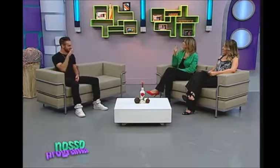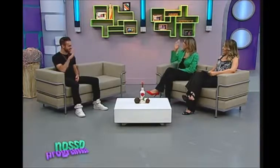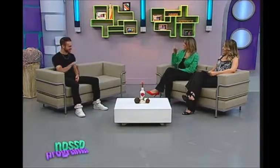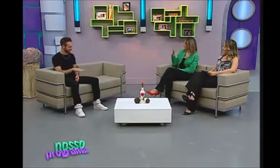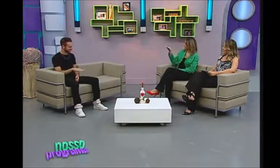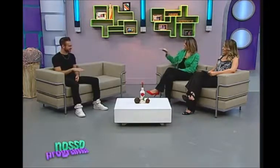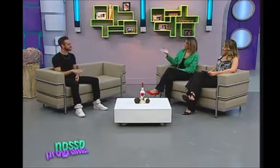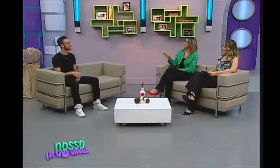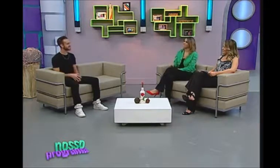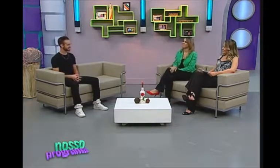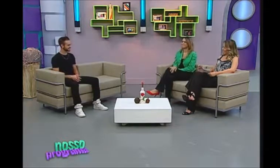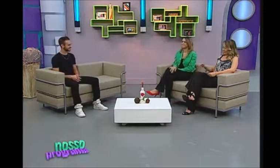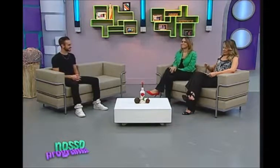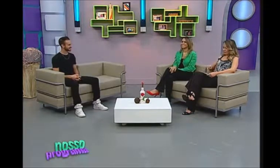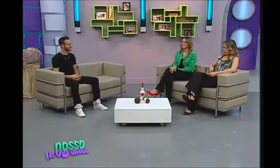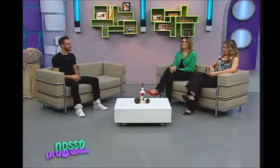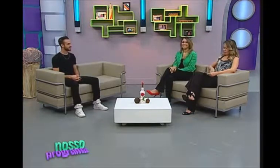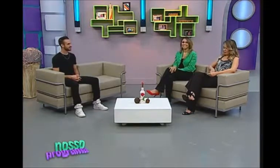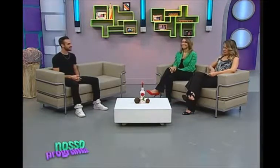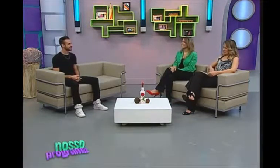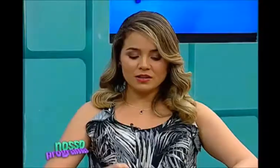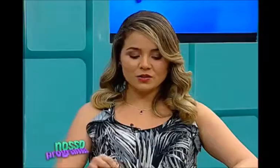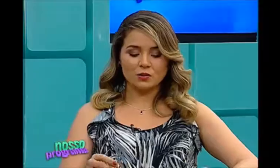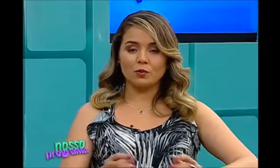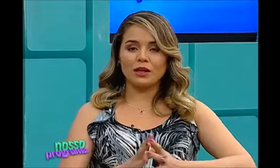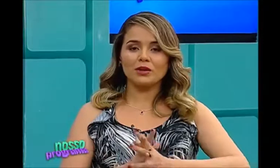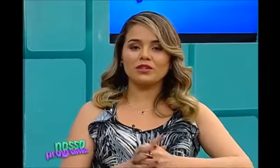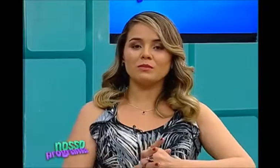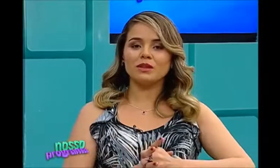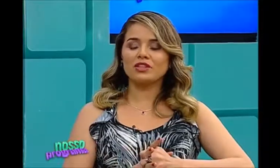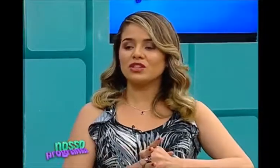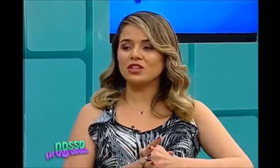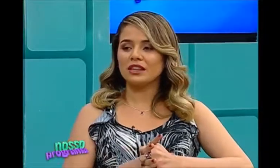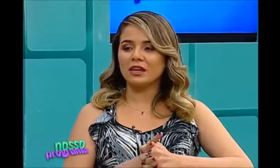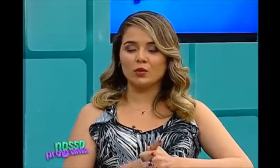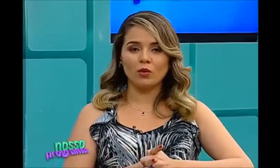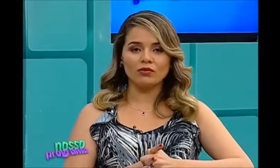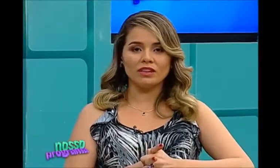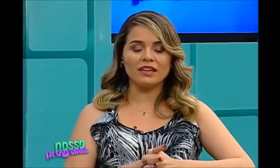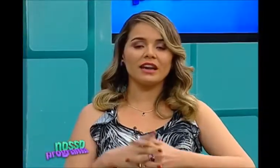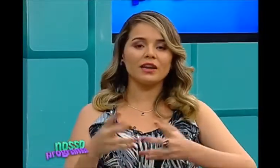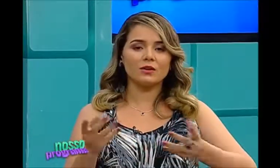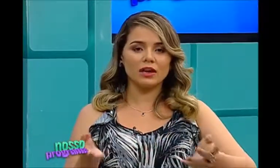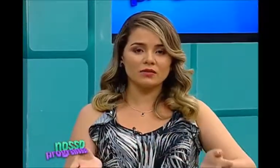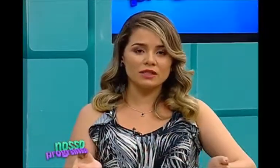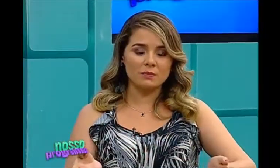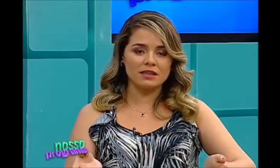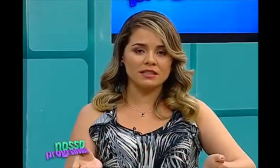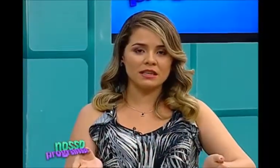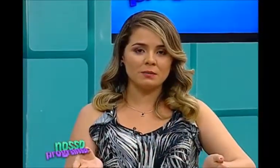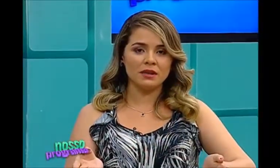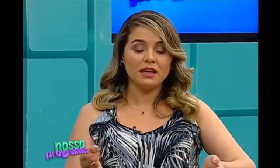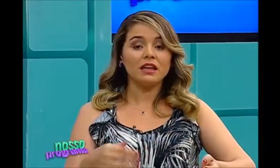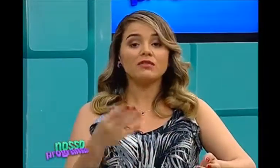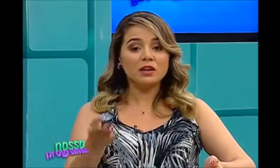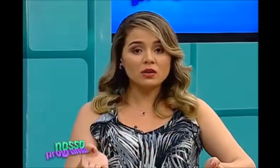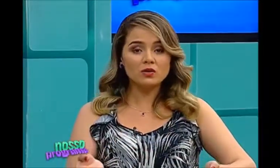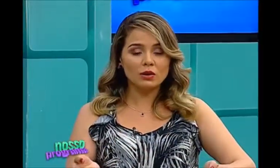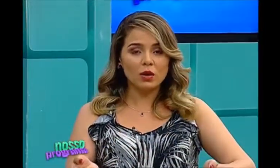Helder. Vamos falar um pouquinho desse assunto, porque eu acho que tem muita gente que tem dúvida e claro que eu quero que você participe enviando a sua dúvida,